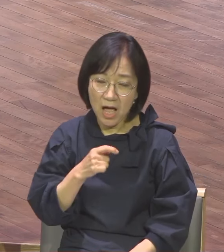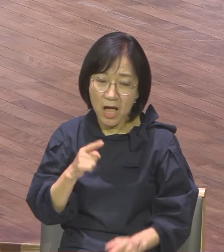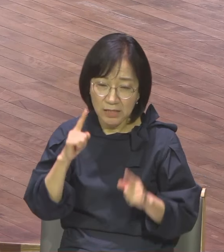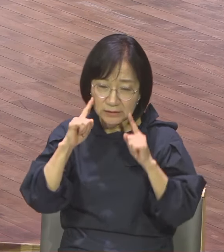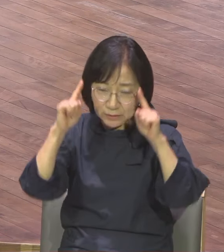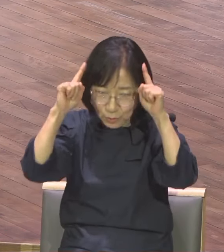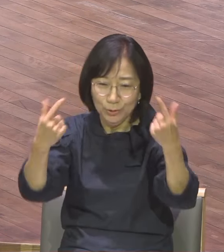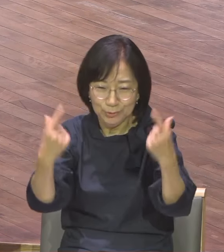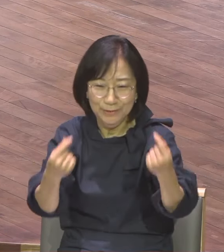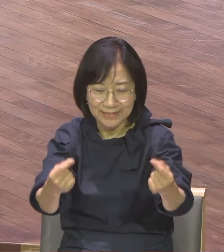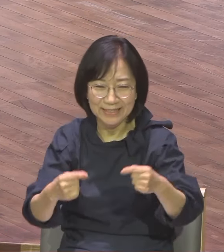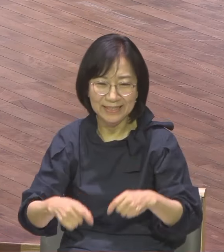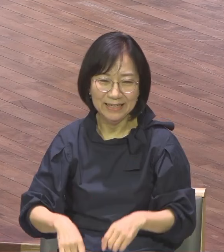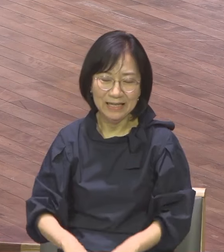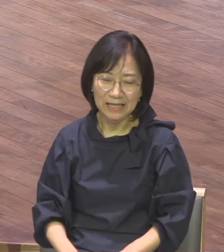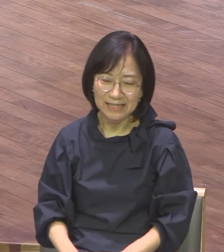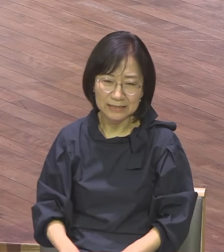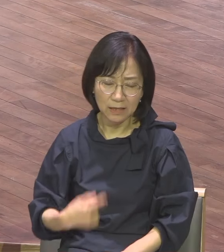생지옥이지요.